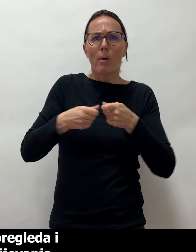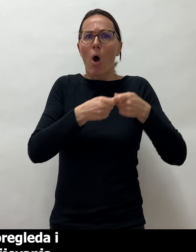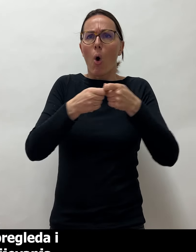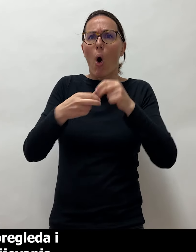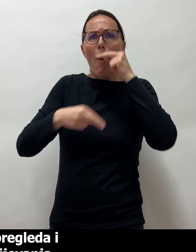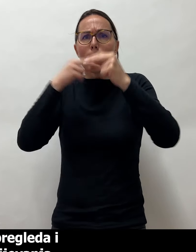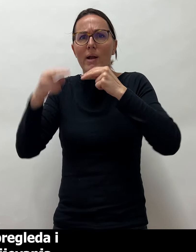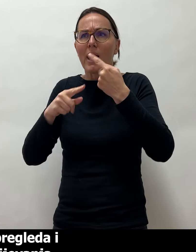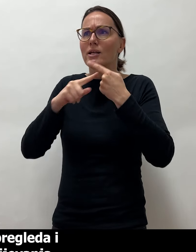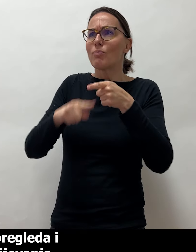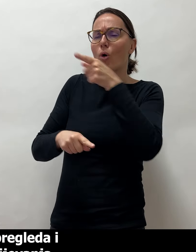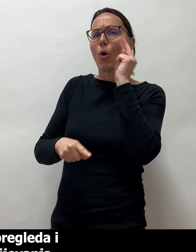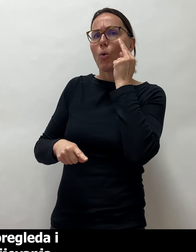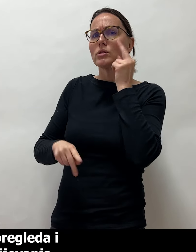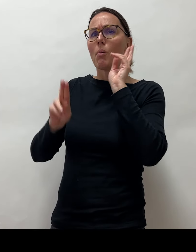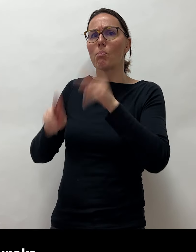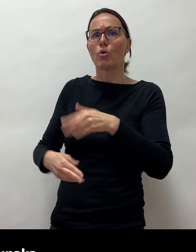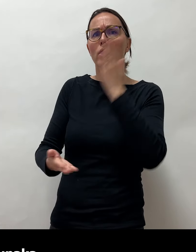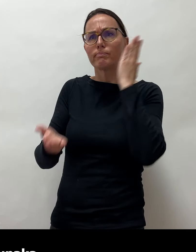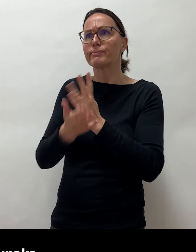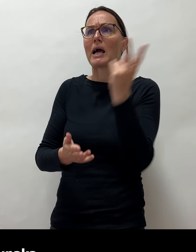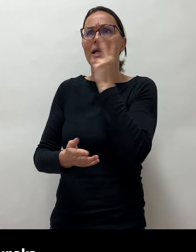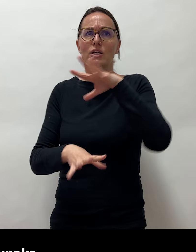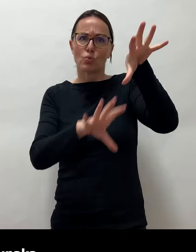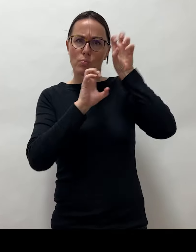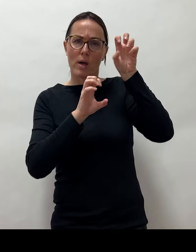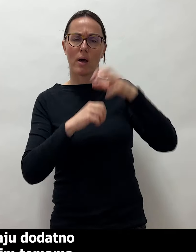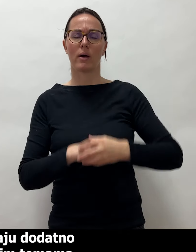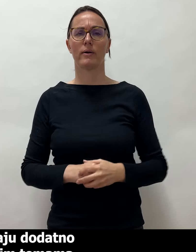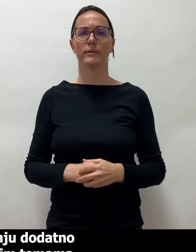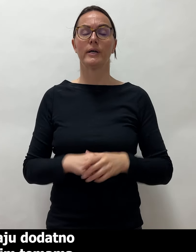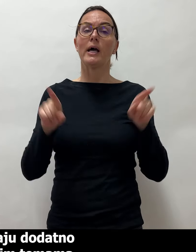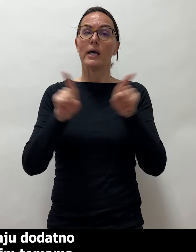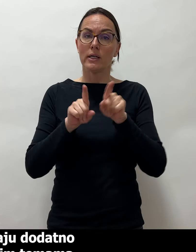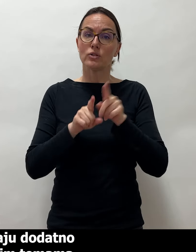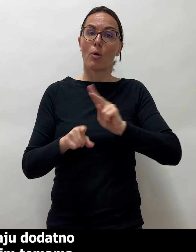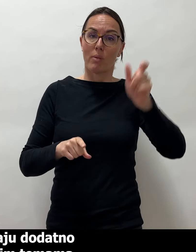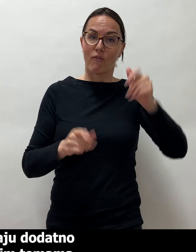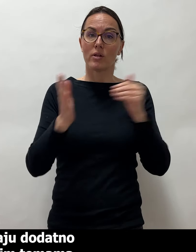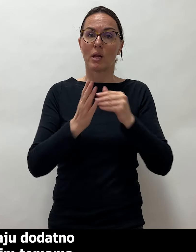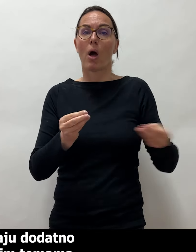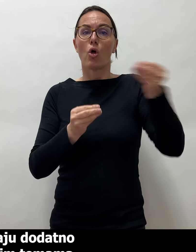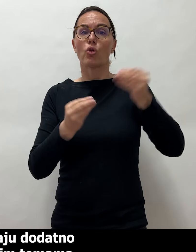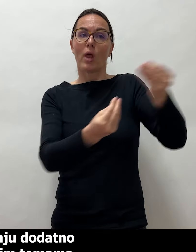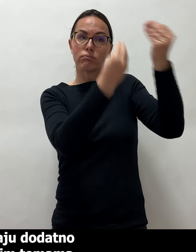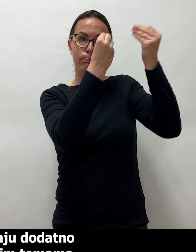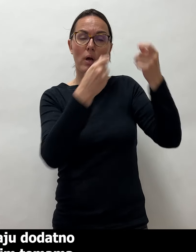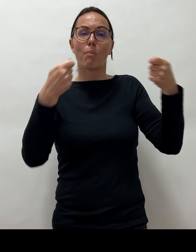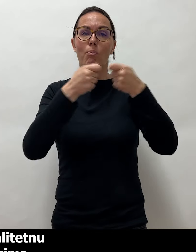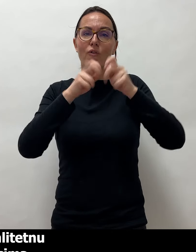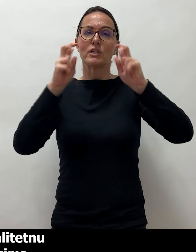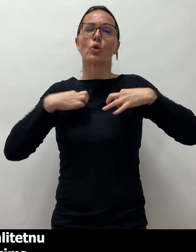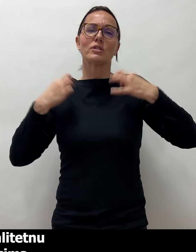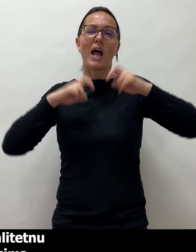organiziranje pregleda i olakšavanje razumijevanja medicinskih postupaka. Osim toga, oni se moraju dodatno educirati o zdravstvenim